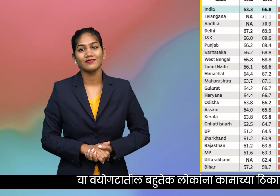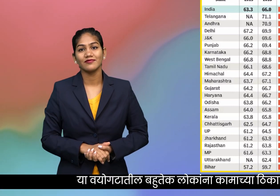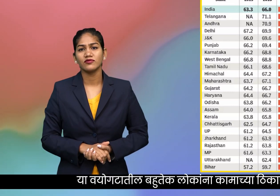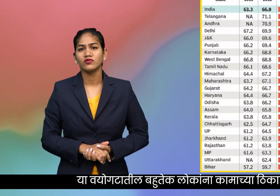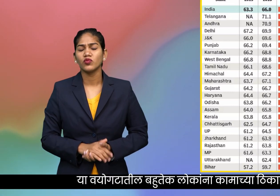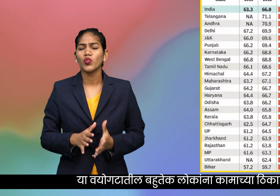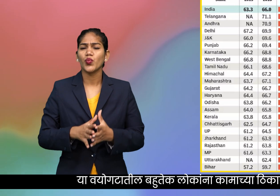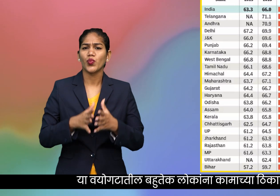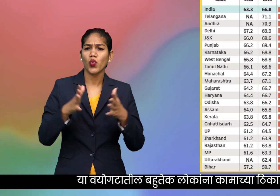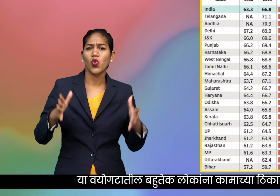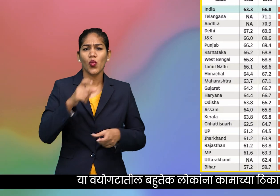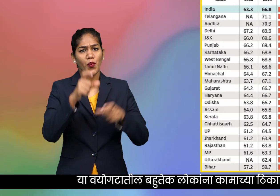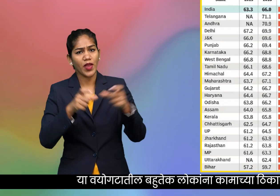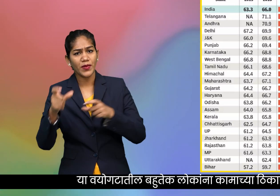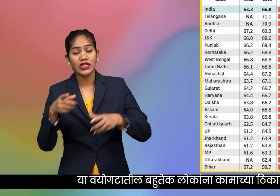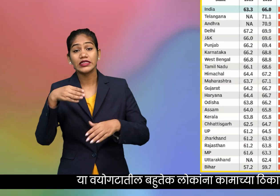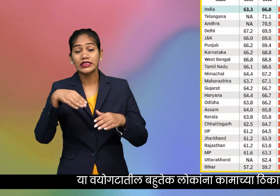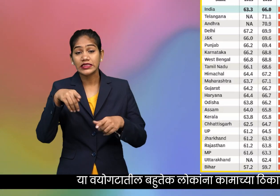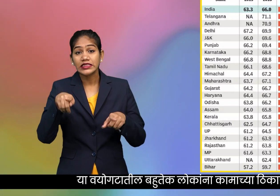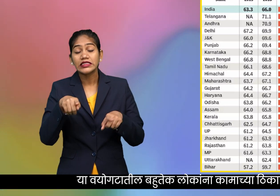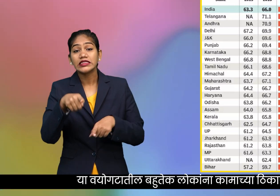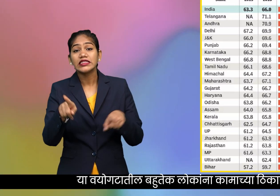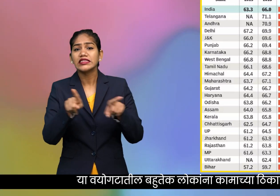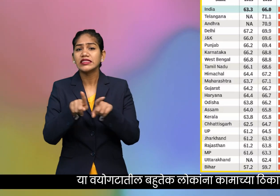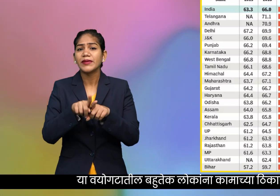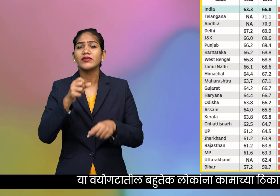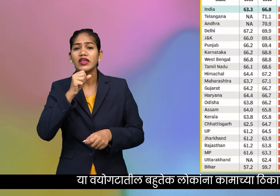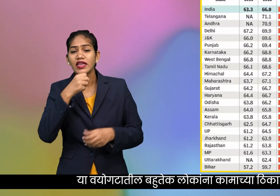या वयोगटातील बहुतेक लोकांना कामाच्या ठिकाणी चांगलं उत्पन्न